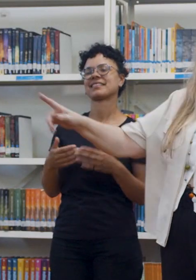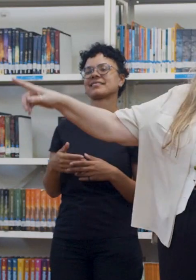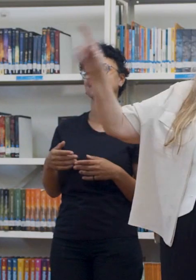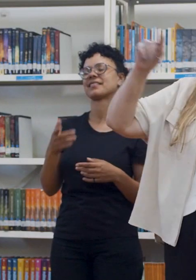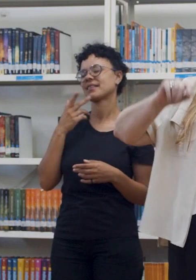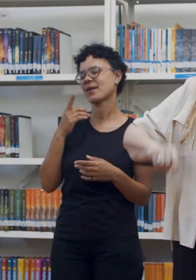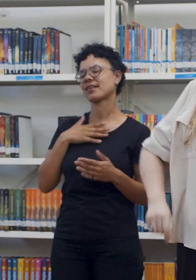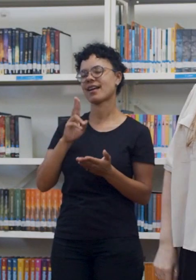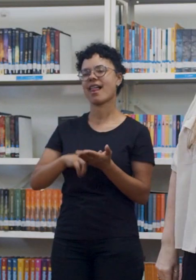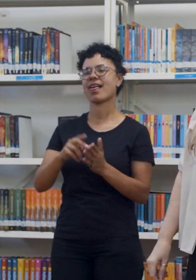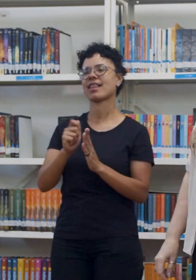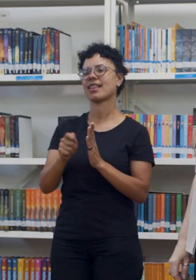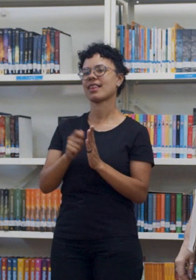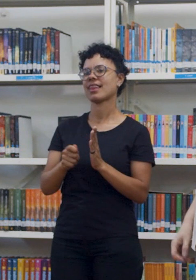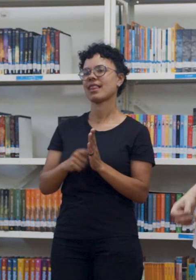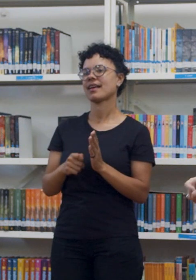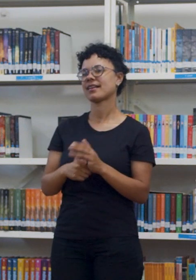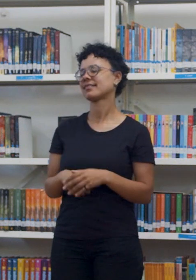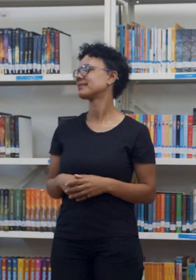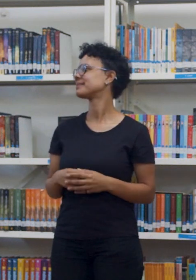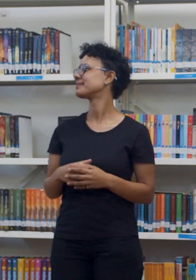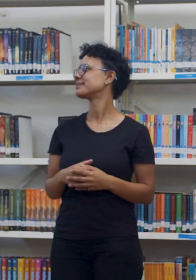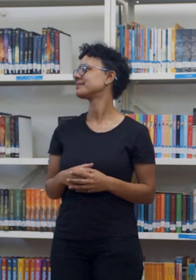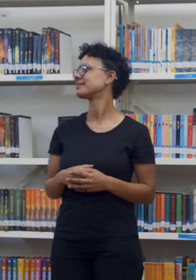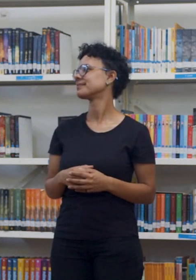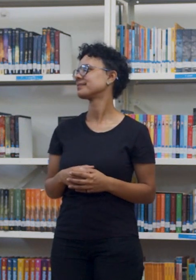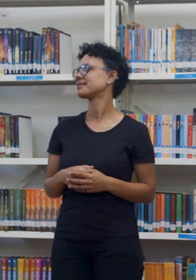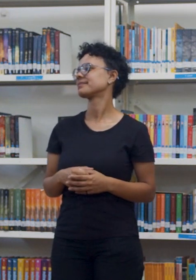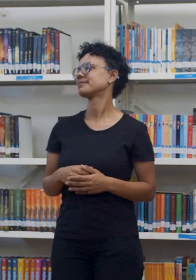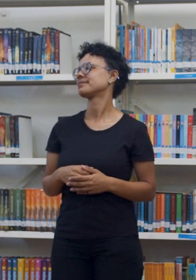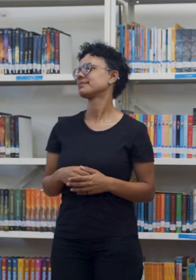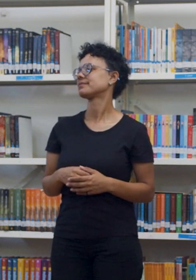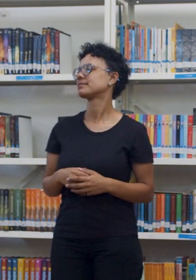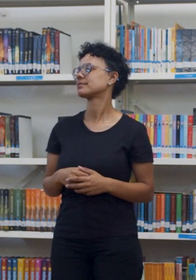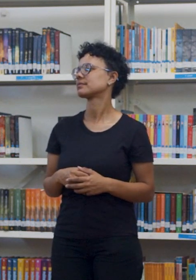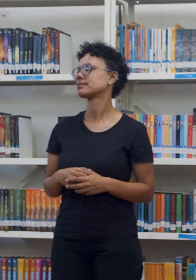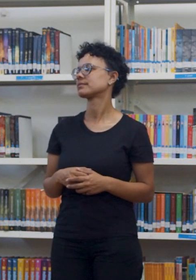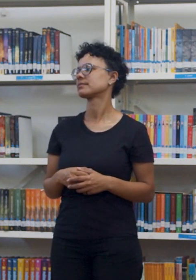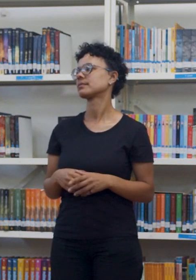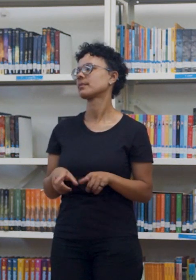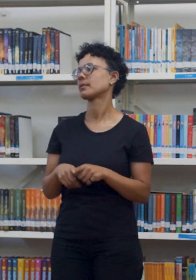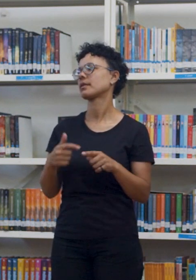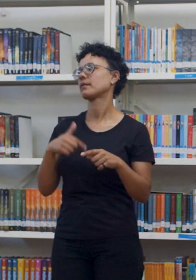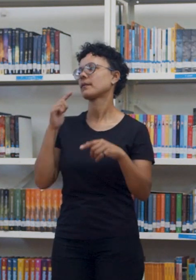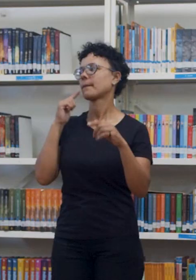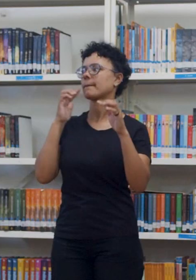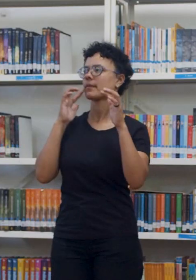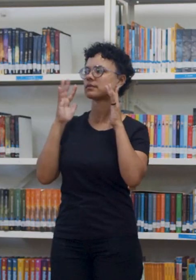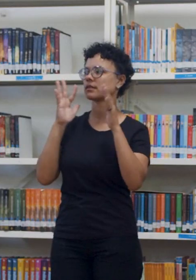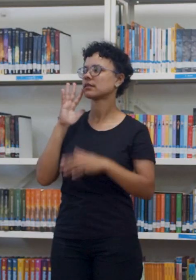Que ela gosta de cartas. E comida? Eu vou escrever cartas e aí eu fiquei pensando